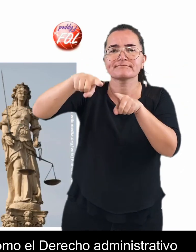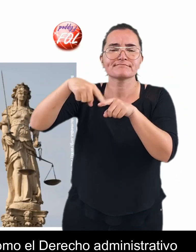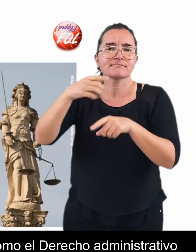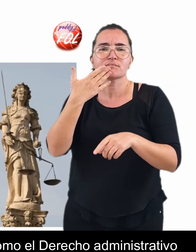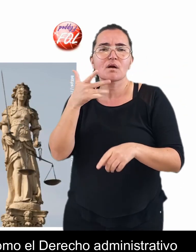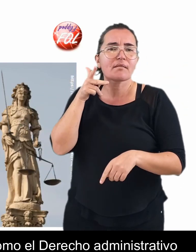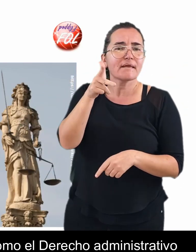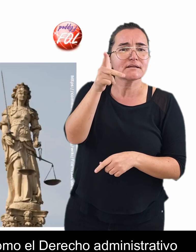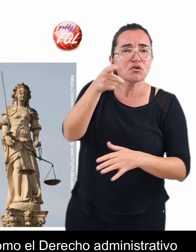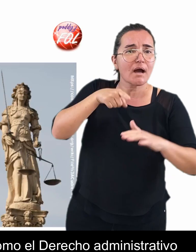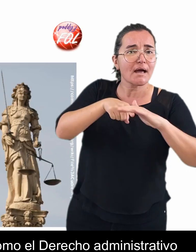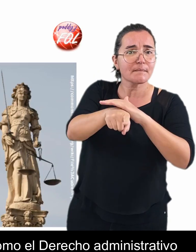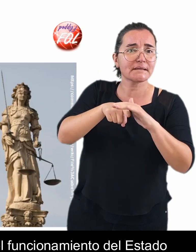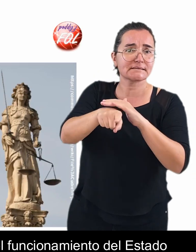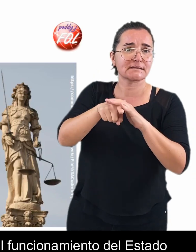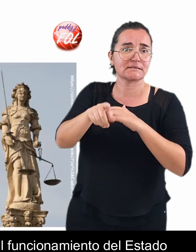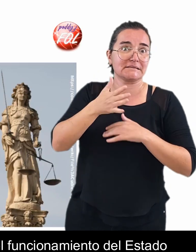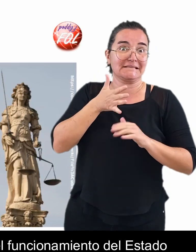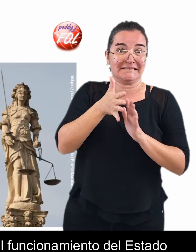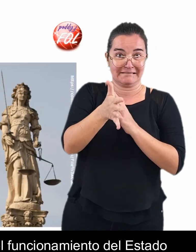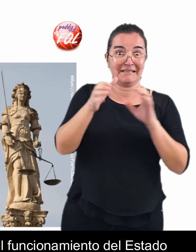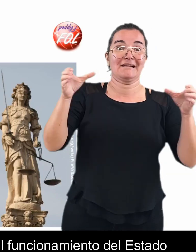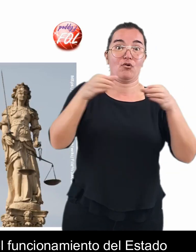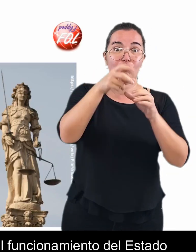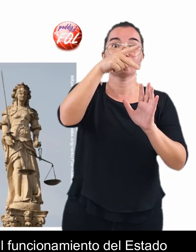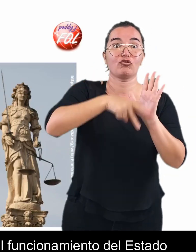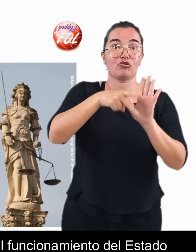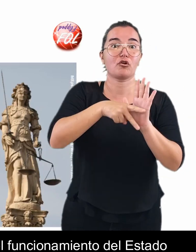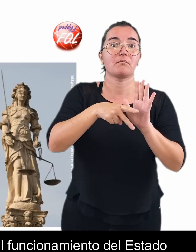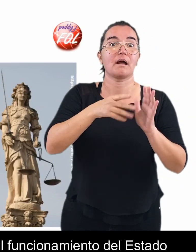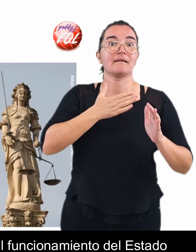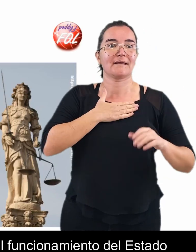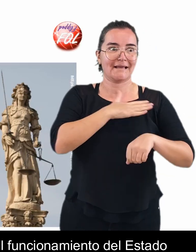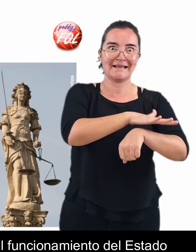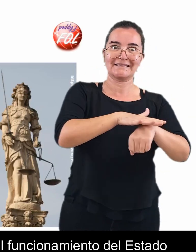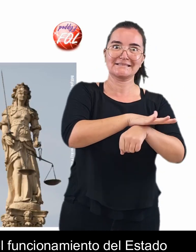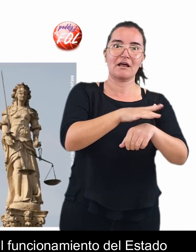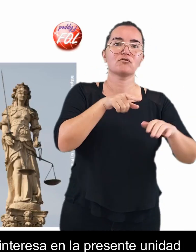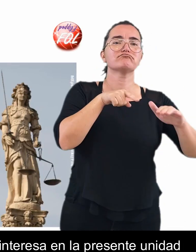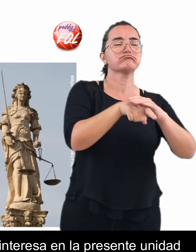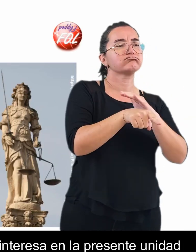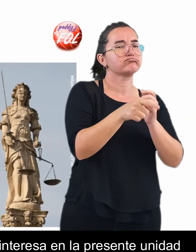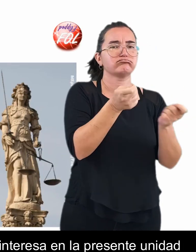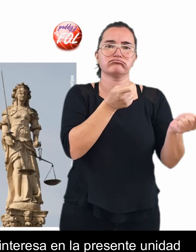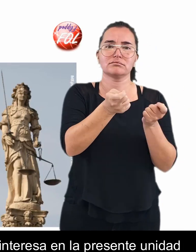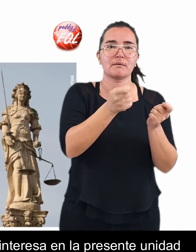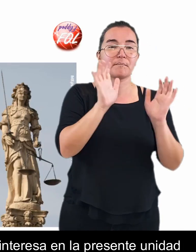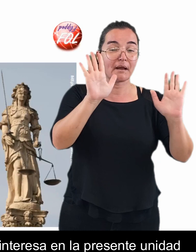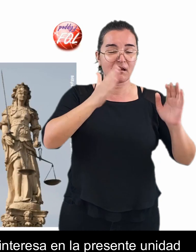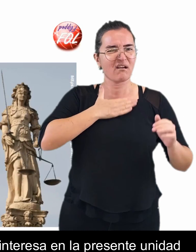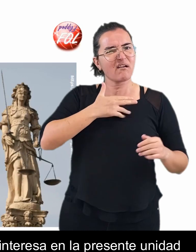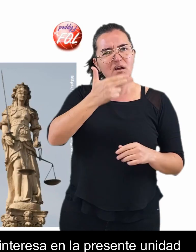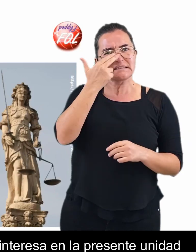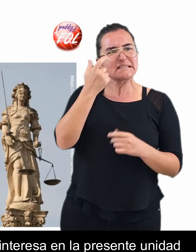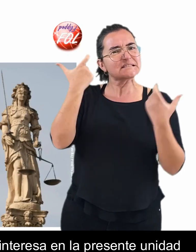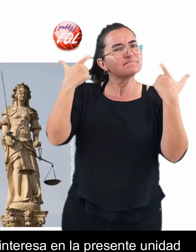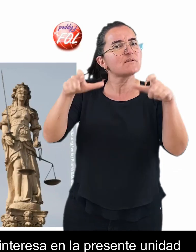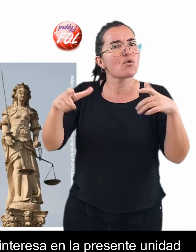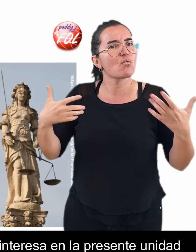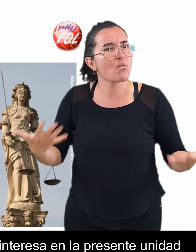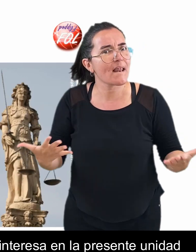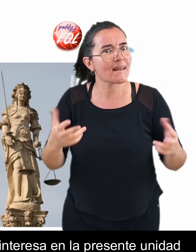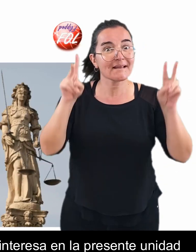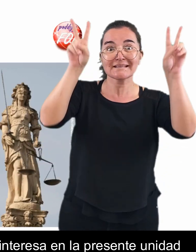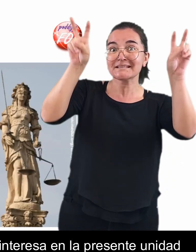del derecho, como el derecho administrativo, que son el conjunto de normas que regulan el funcionamiento del Estado. Pero la rama del derecho que a nosotros nos